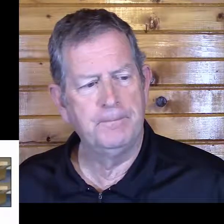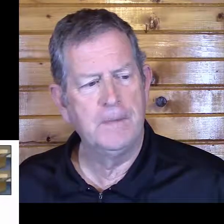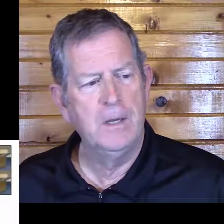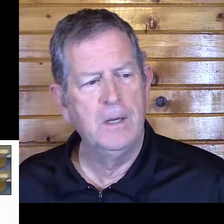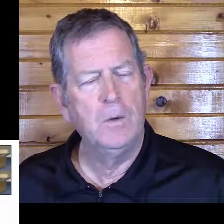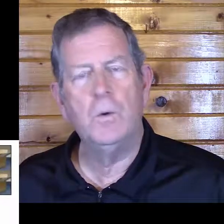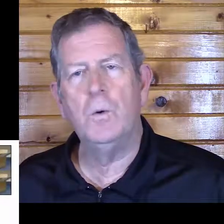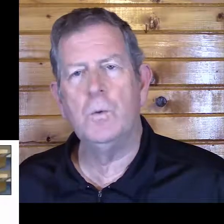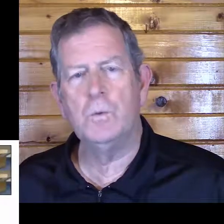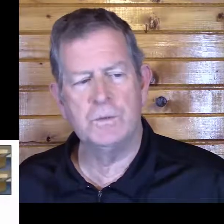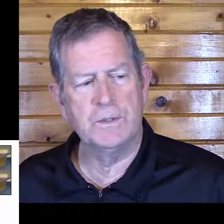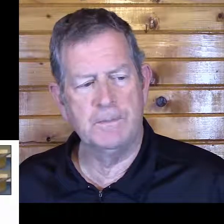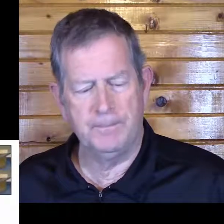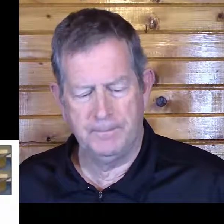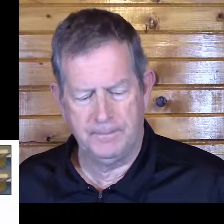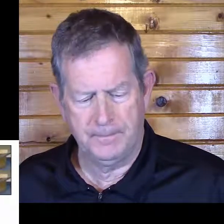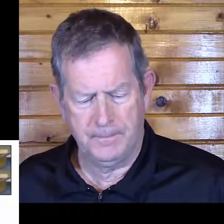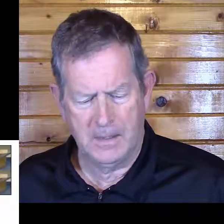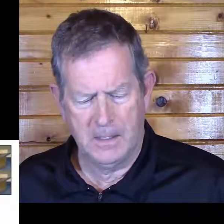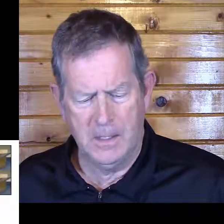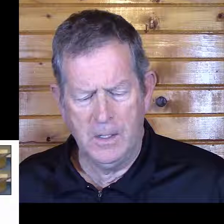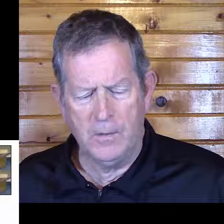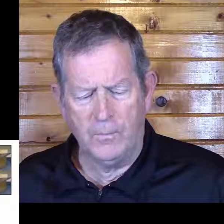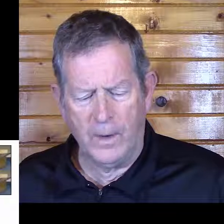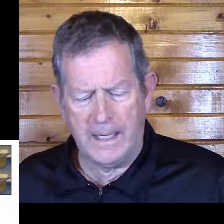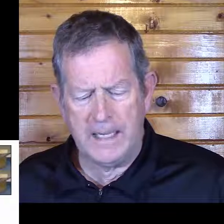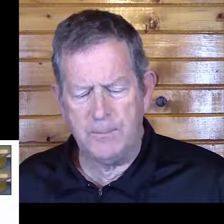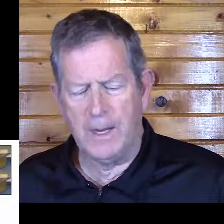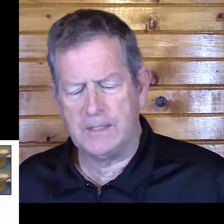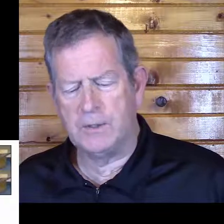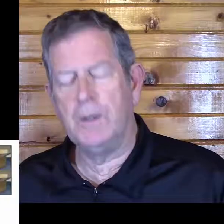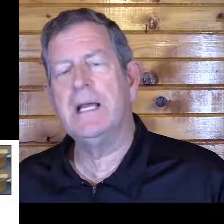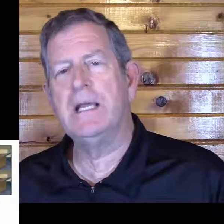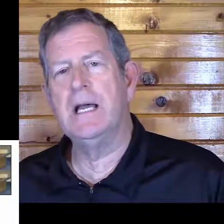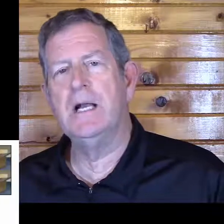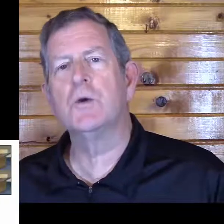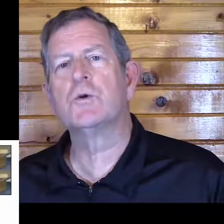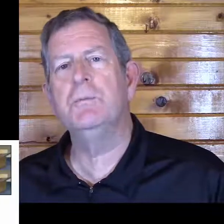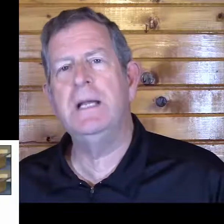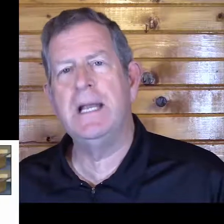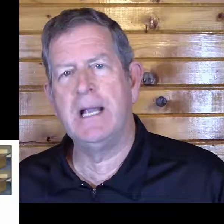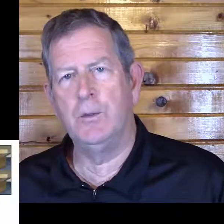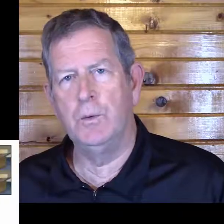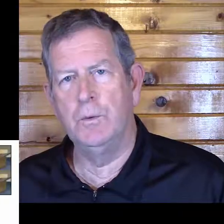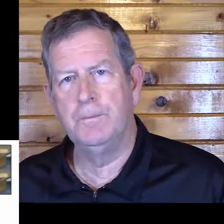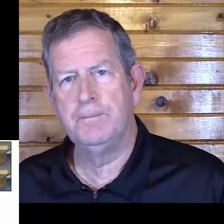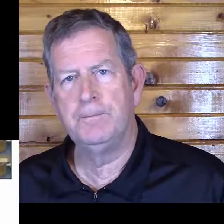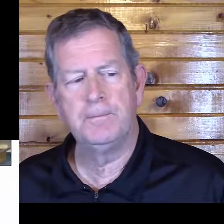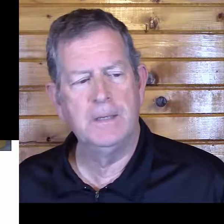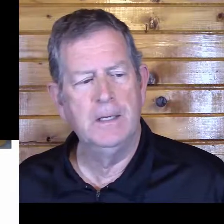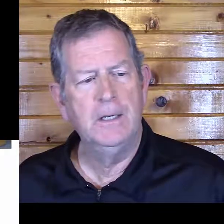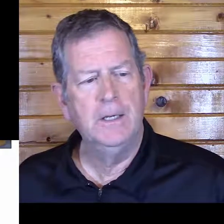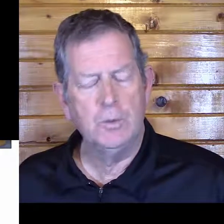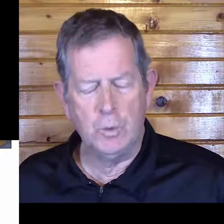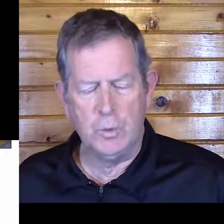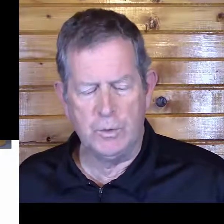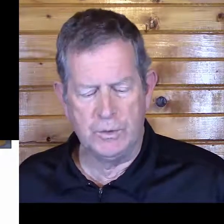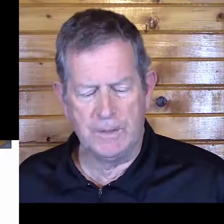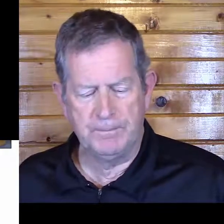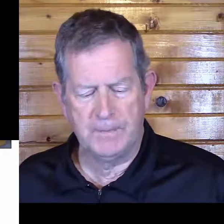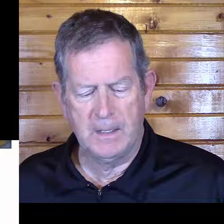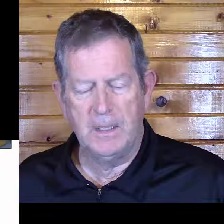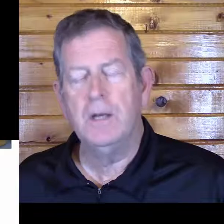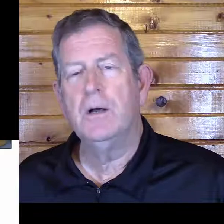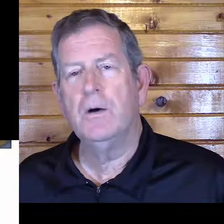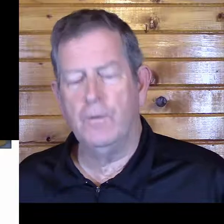parles. 11. Voilà les boîtes dans lesquelles je mets les cadeaux.